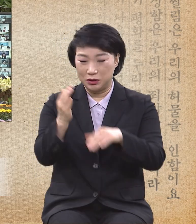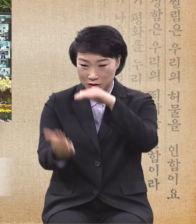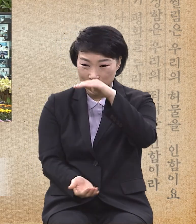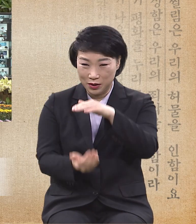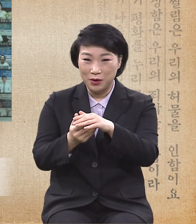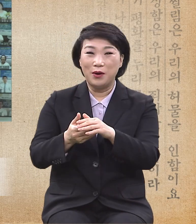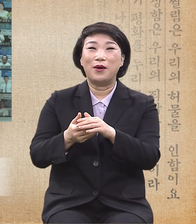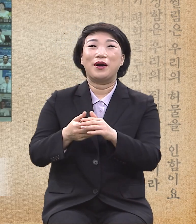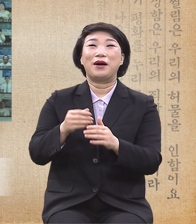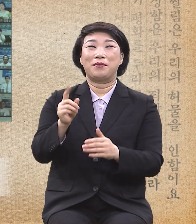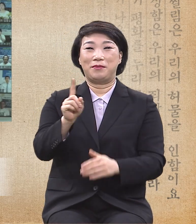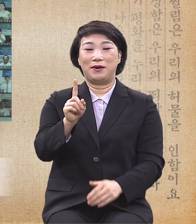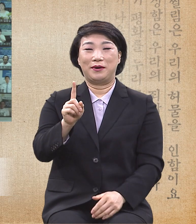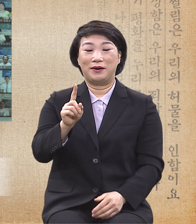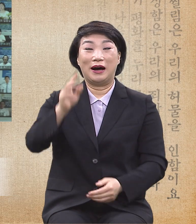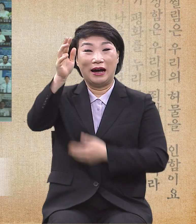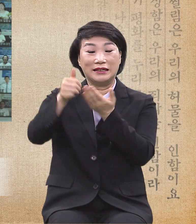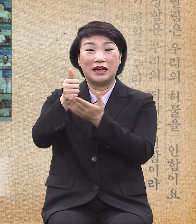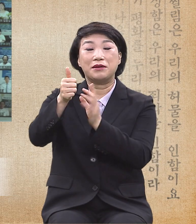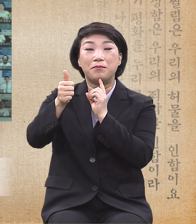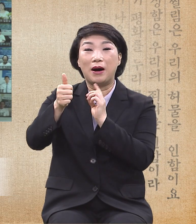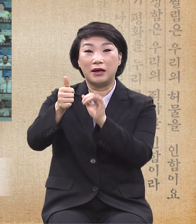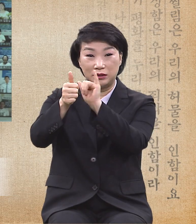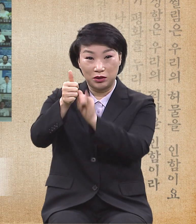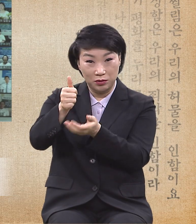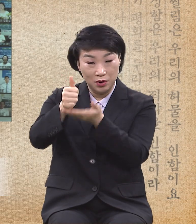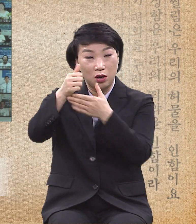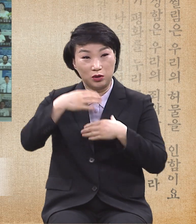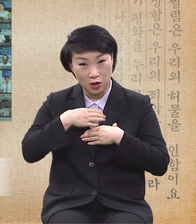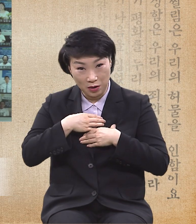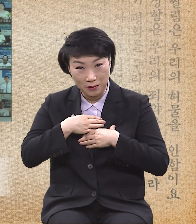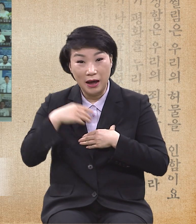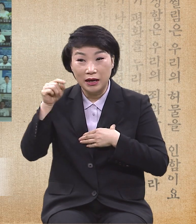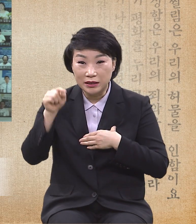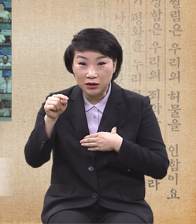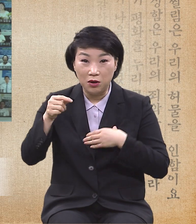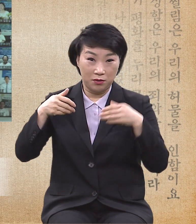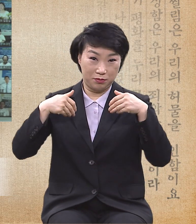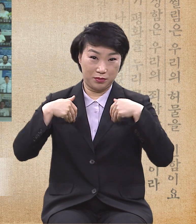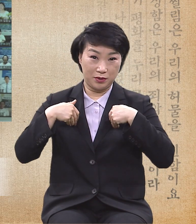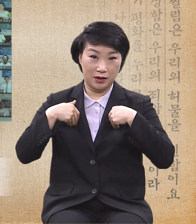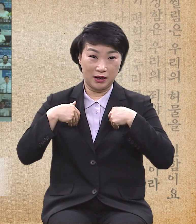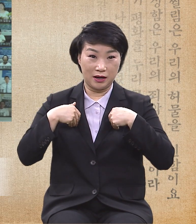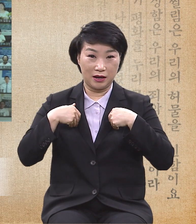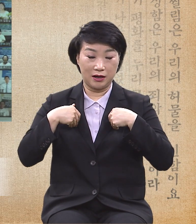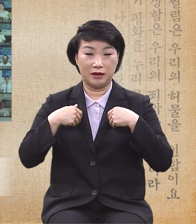최상의 가치는 하나님만 경배하는 그것이다